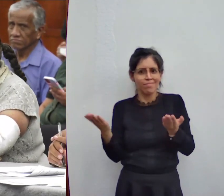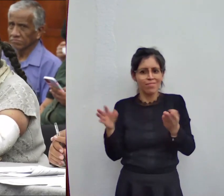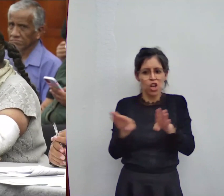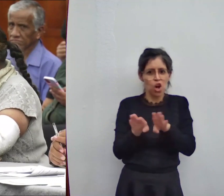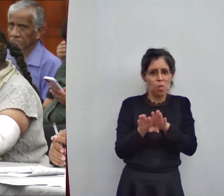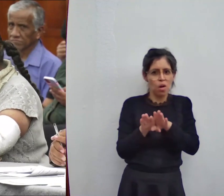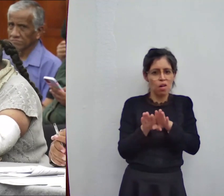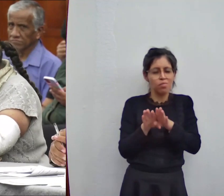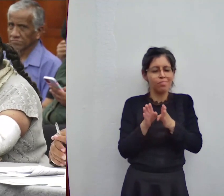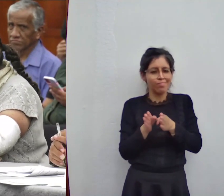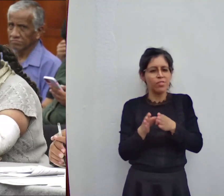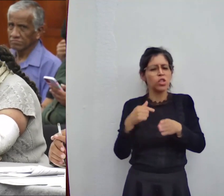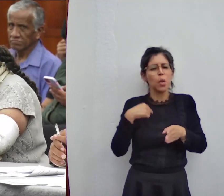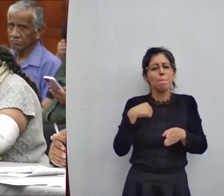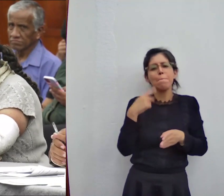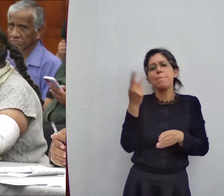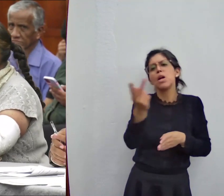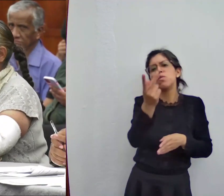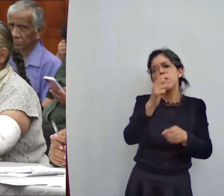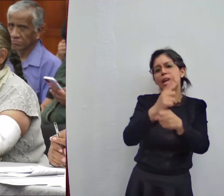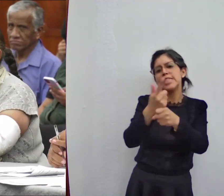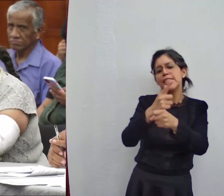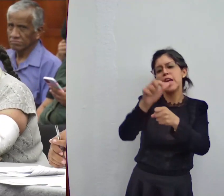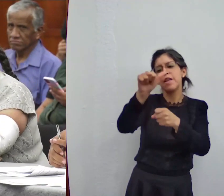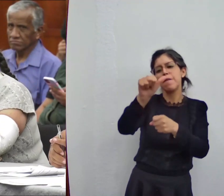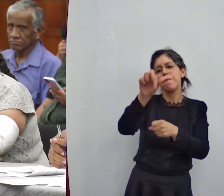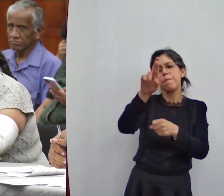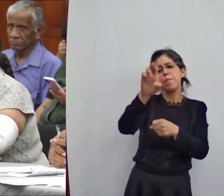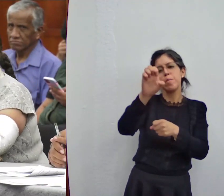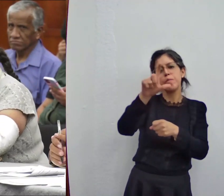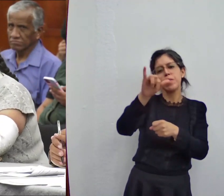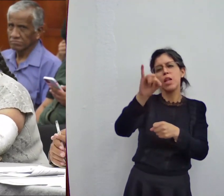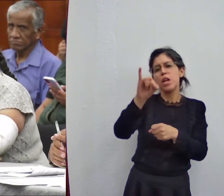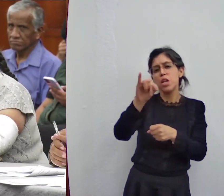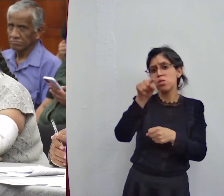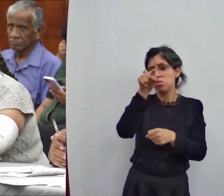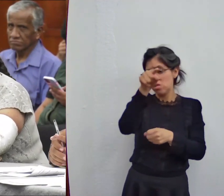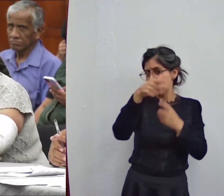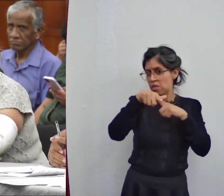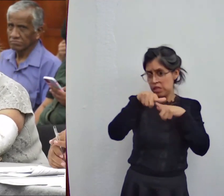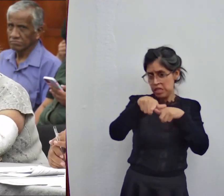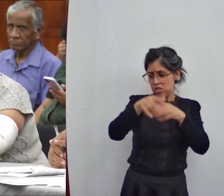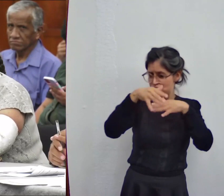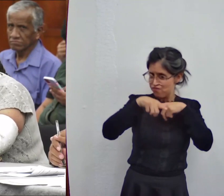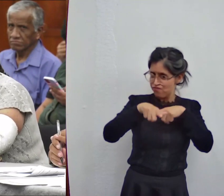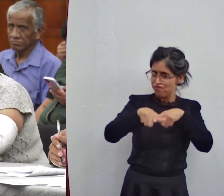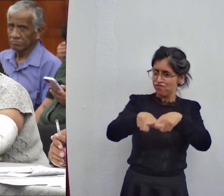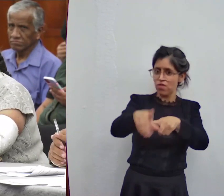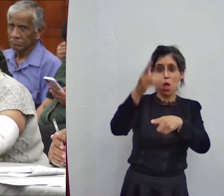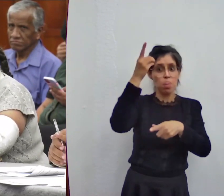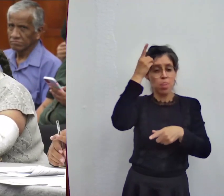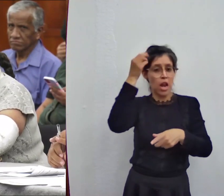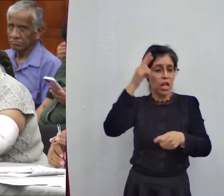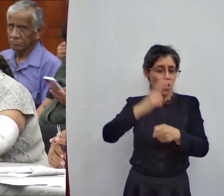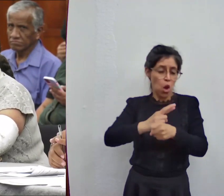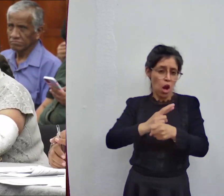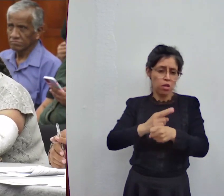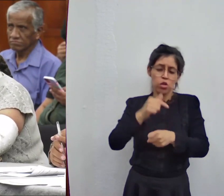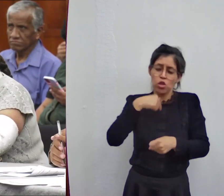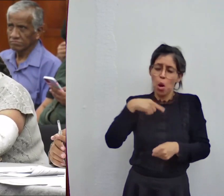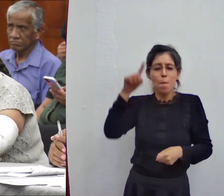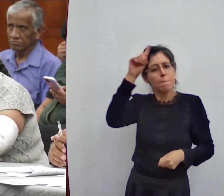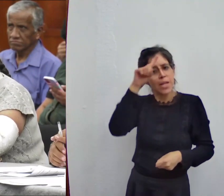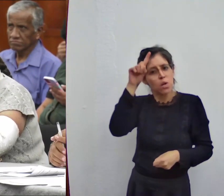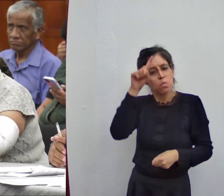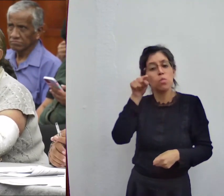a la licenciada Areli, si ella va a seguir en su puesto, yo le sugeriría que se hiciera